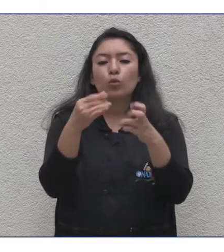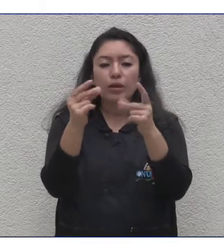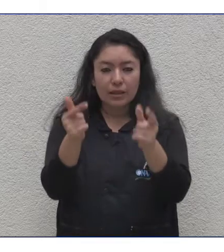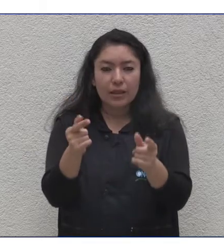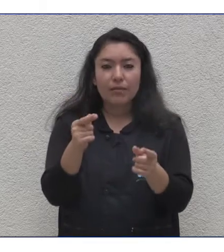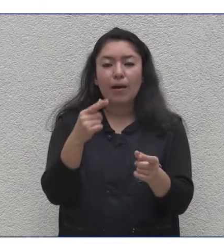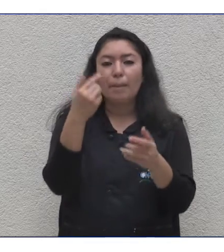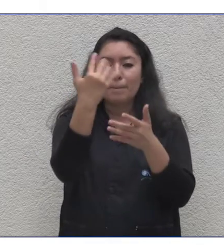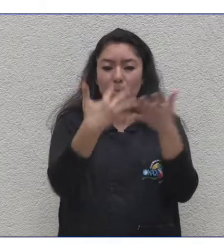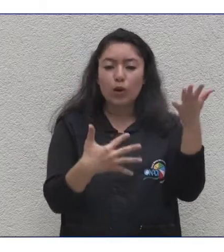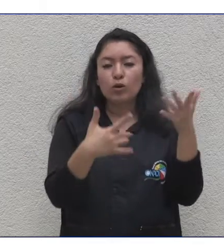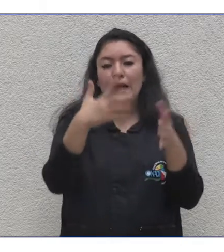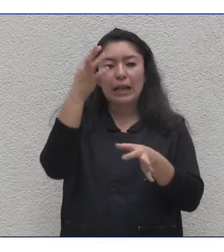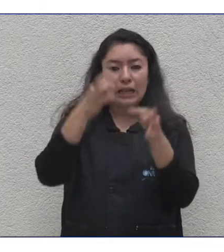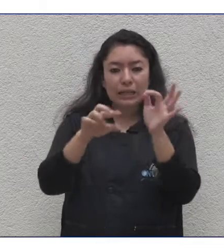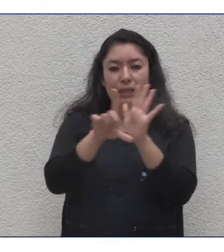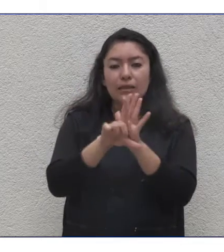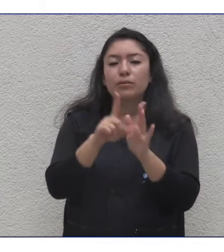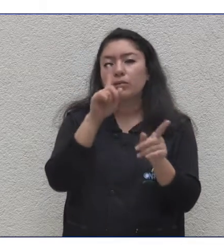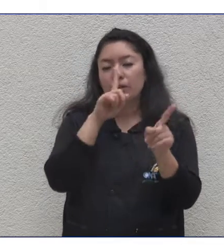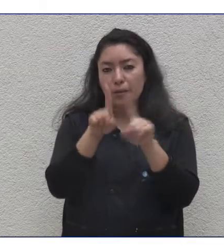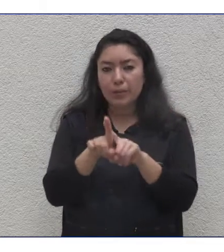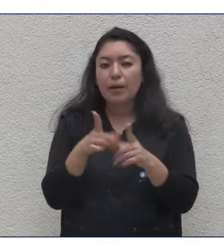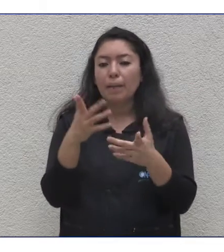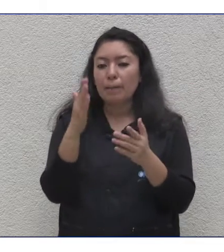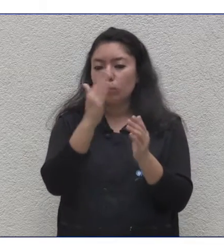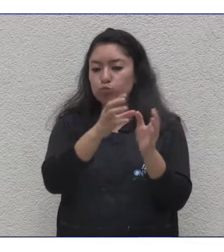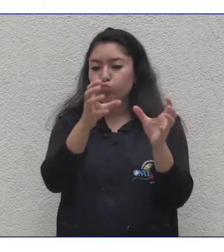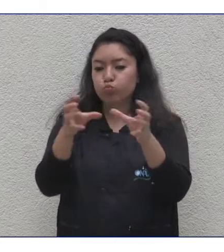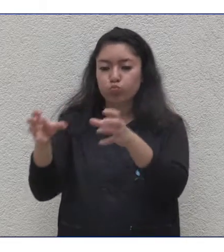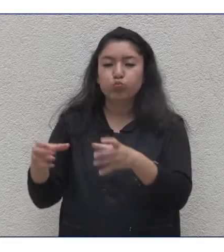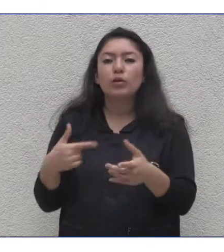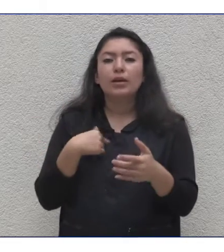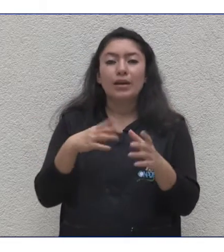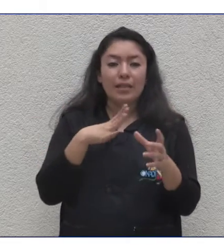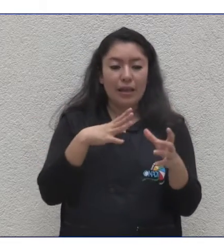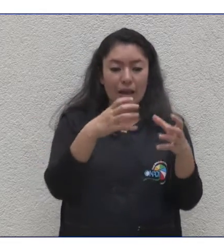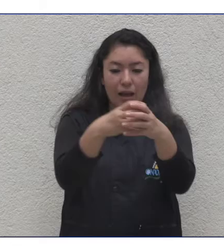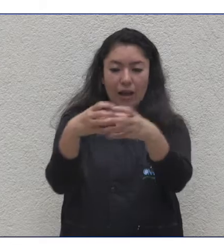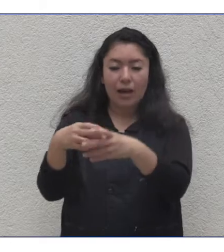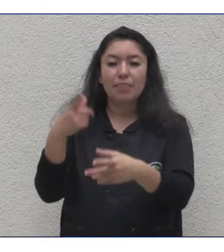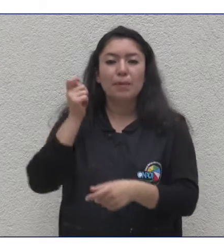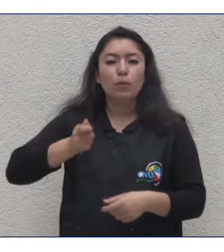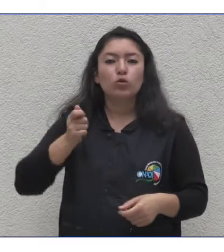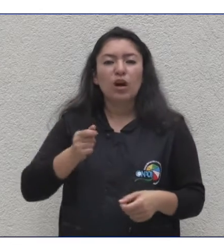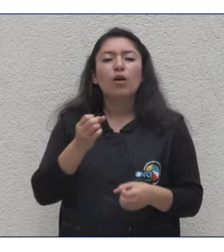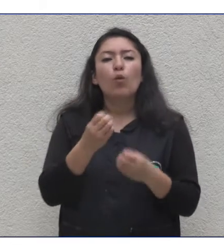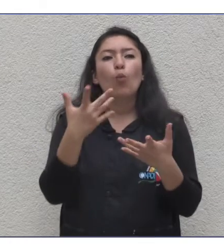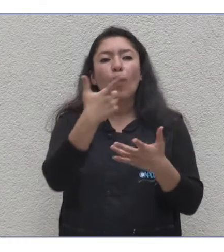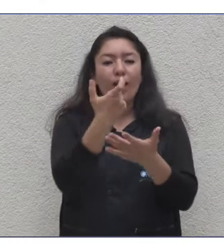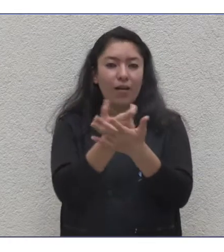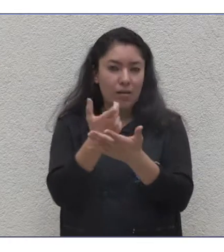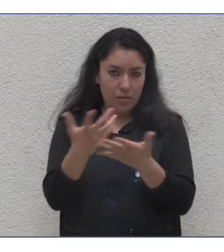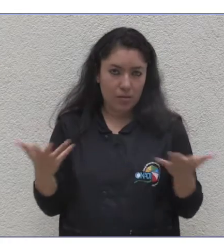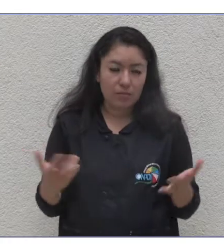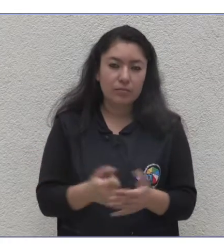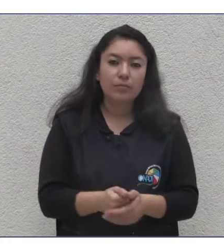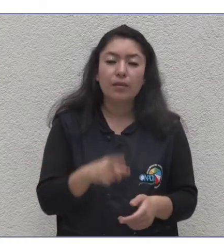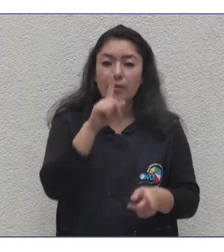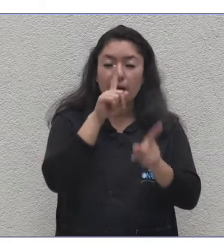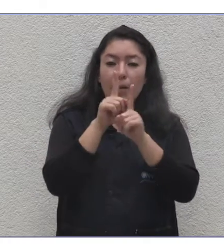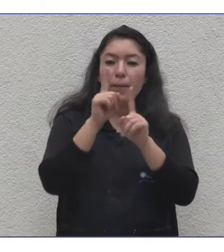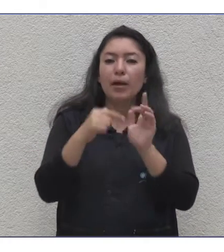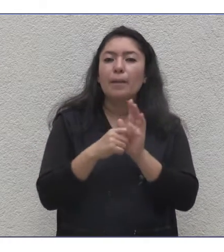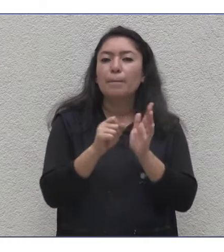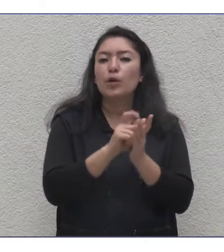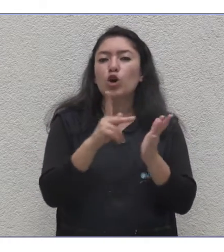Directiva, bloques legislativos, bancadas, comisiones y diputados con sus respectivas remuneraciones, el proyecto del